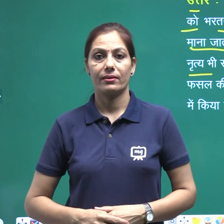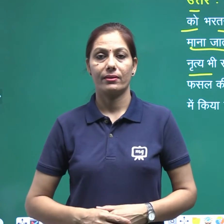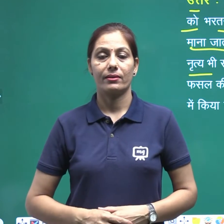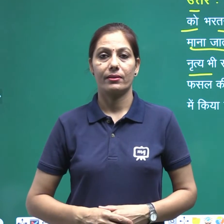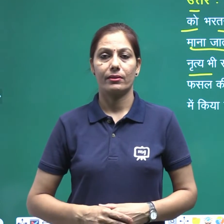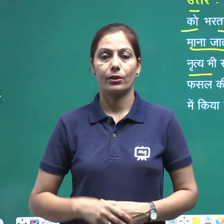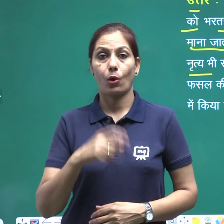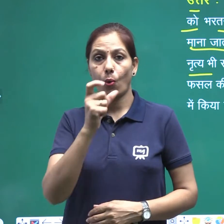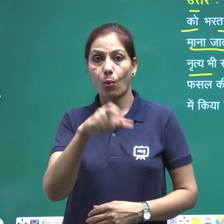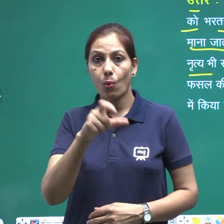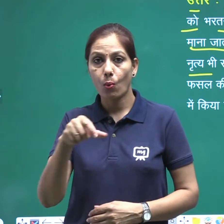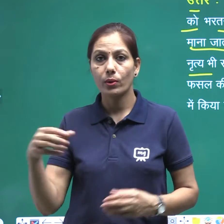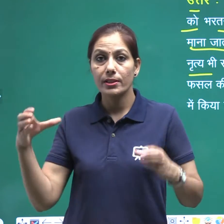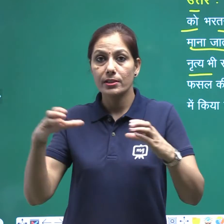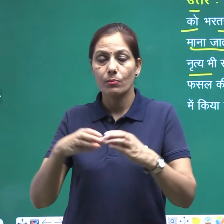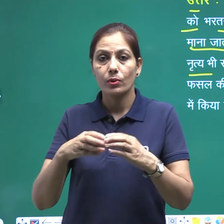समूह के साथ होता है।